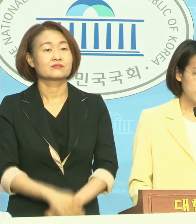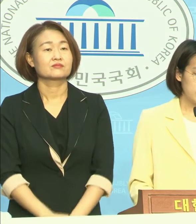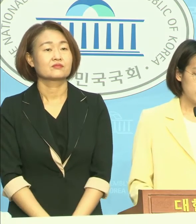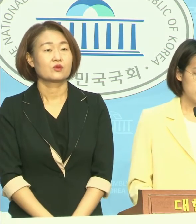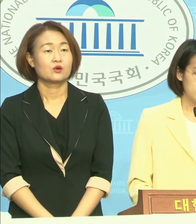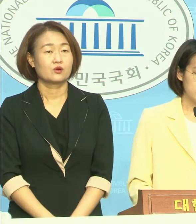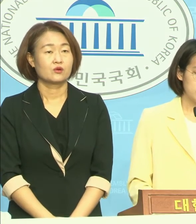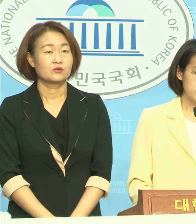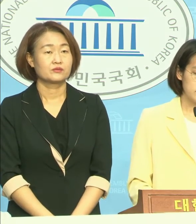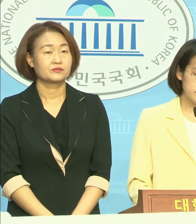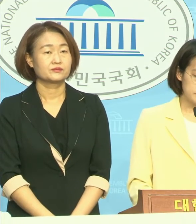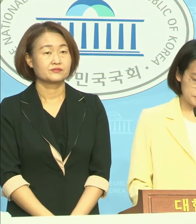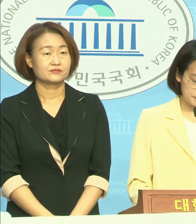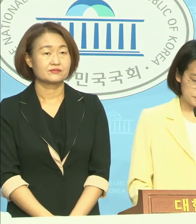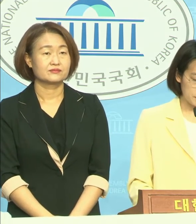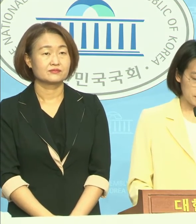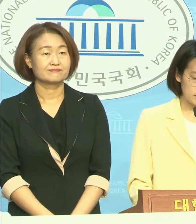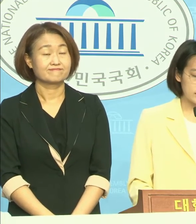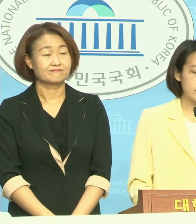오늘의